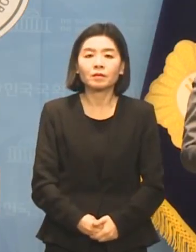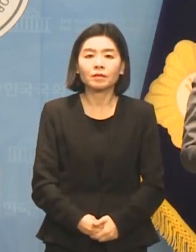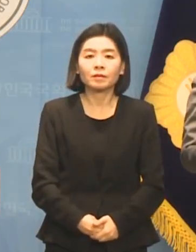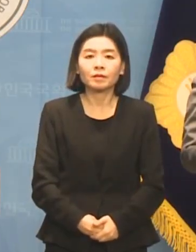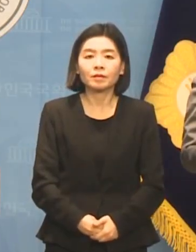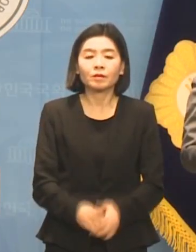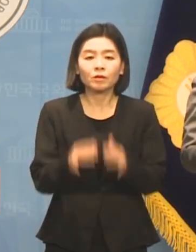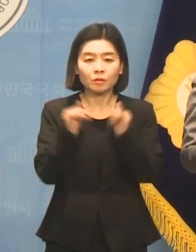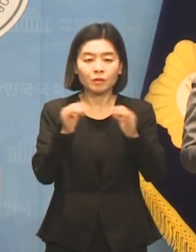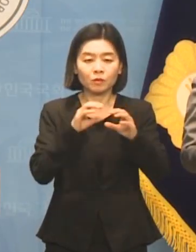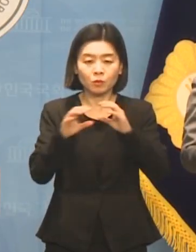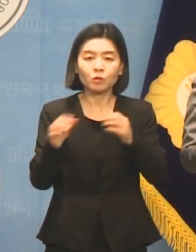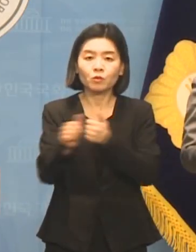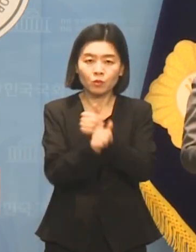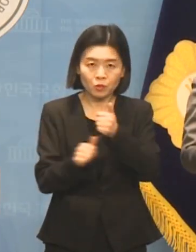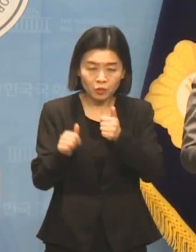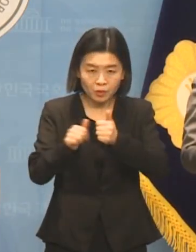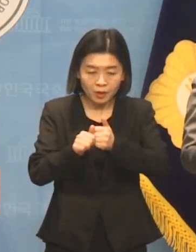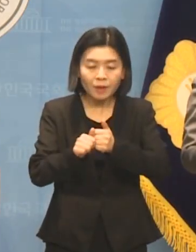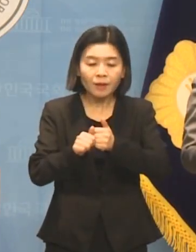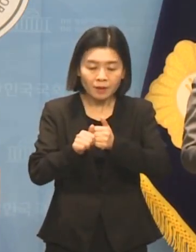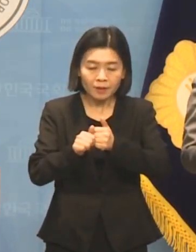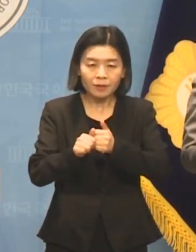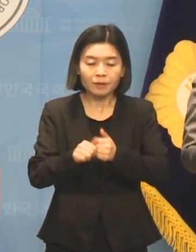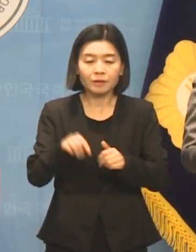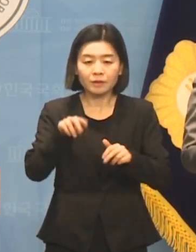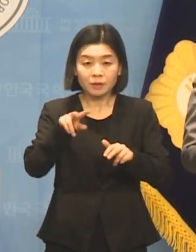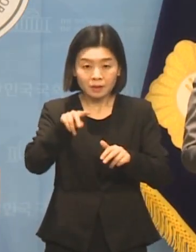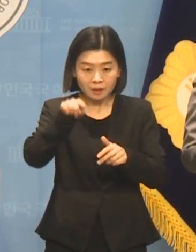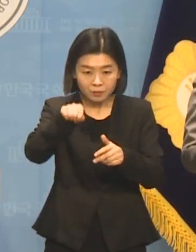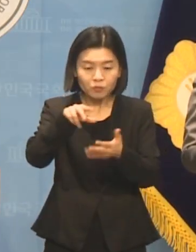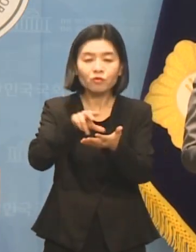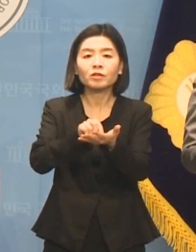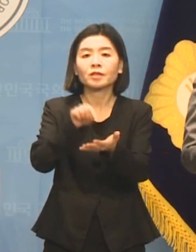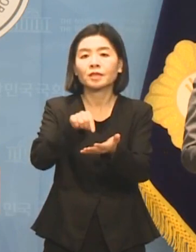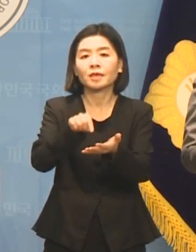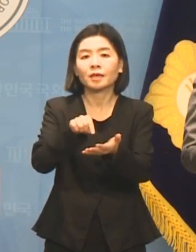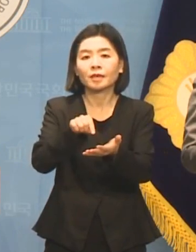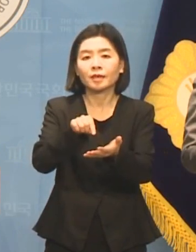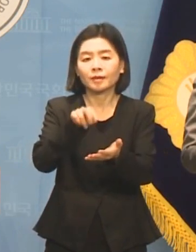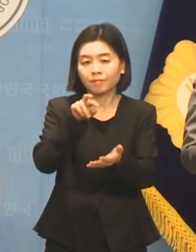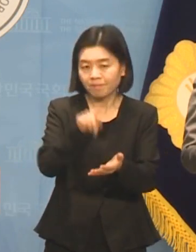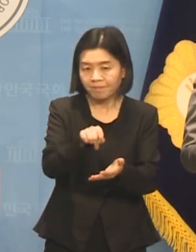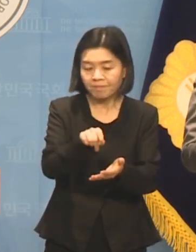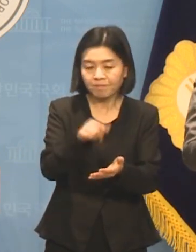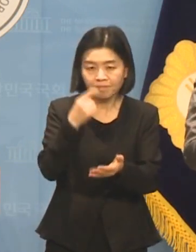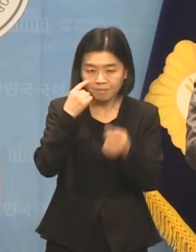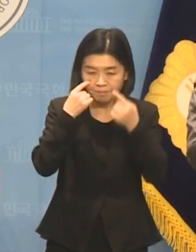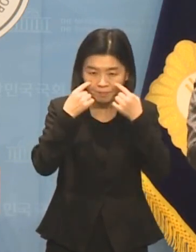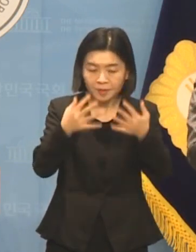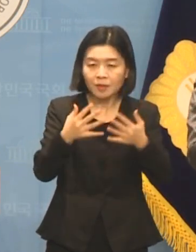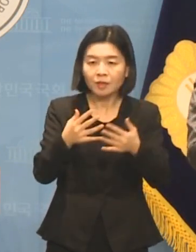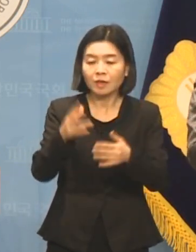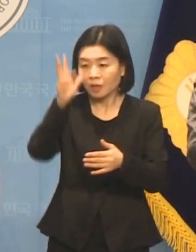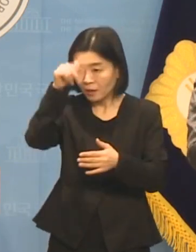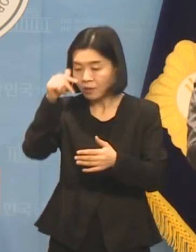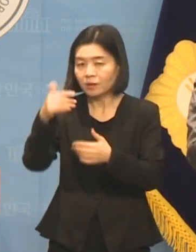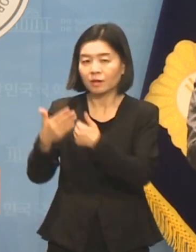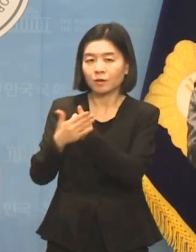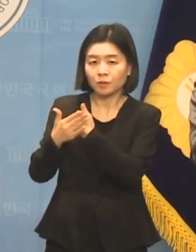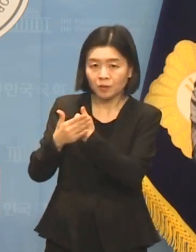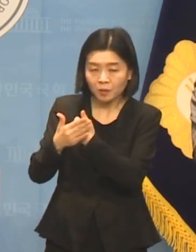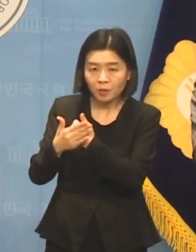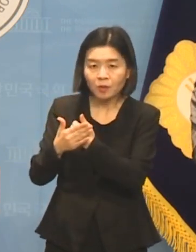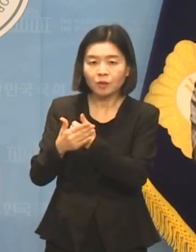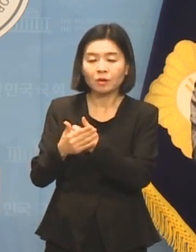우리 국민소통위원회가 이 문제를 지적하고 경찰의 협조와 헌법재판소 협조를